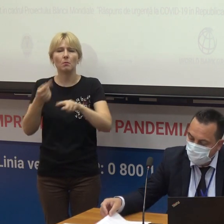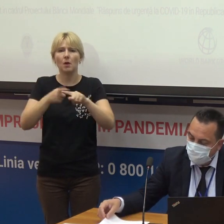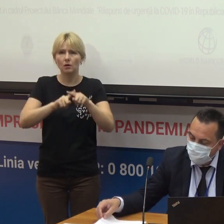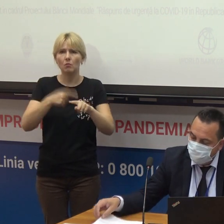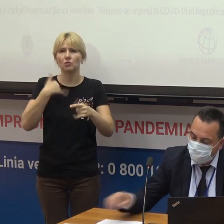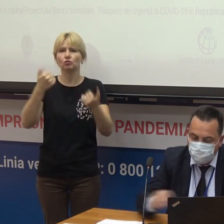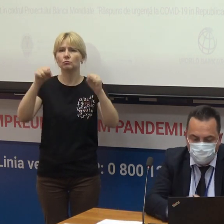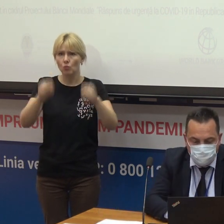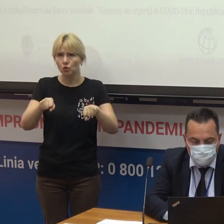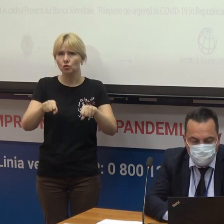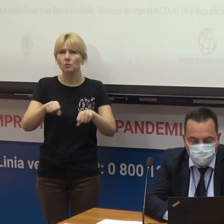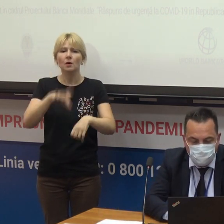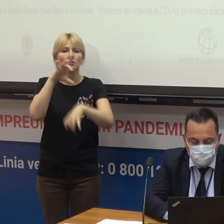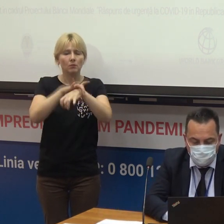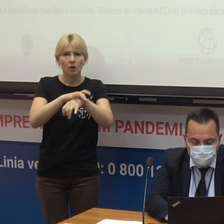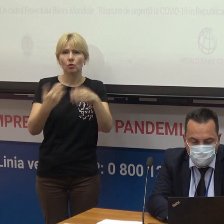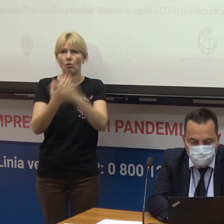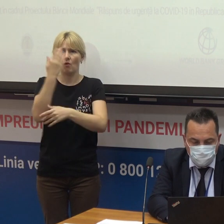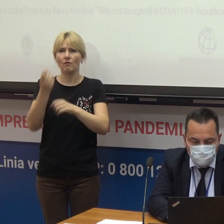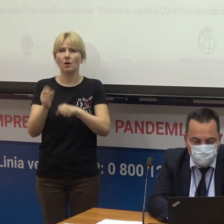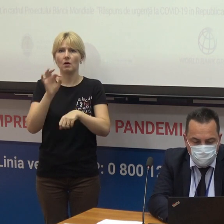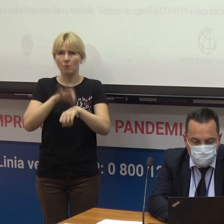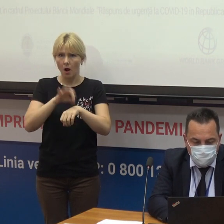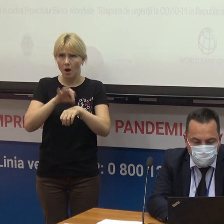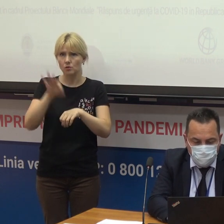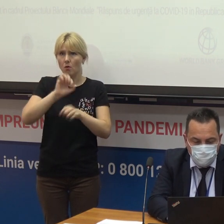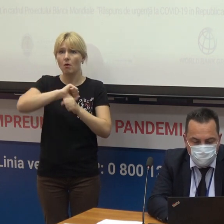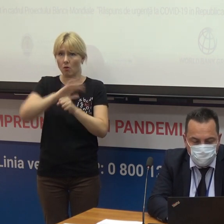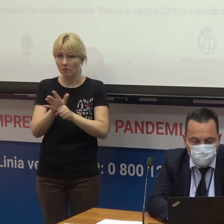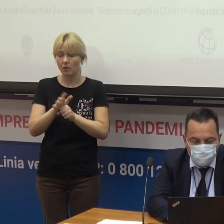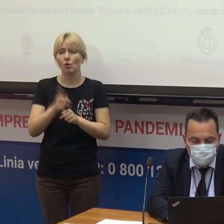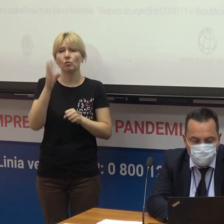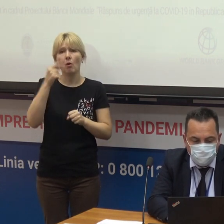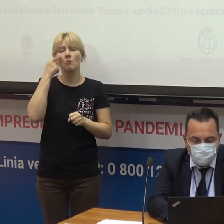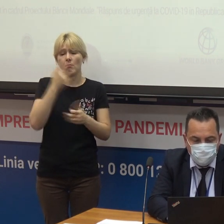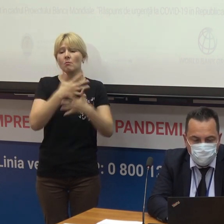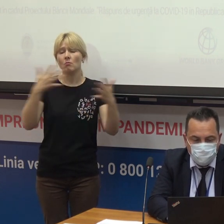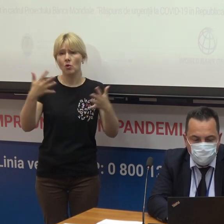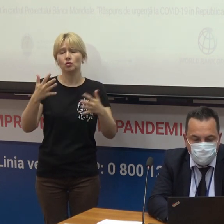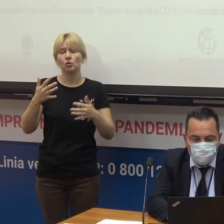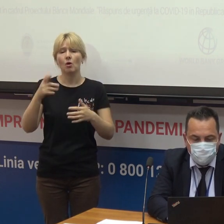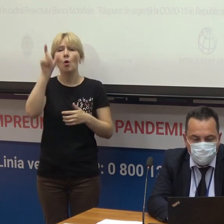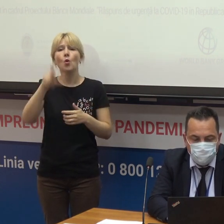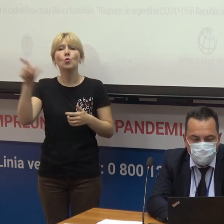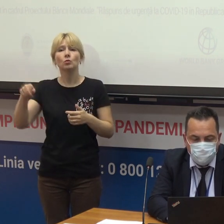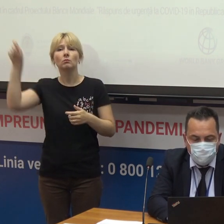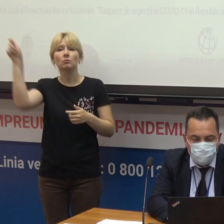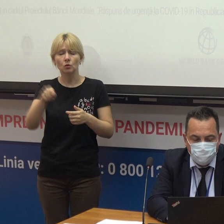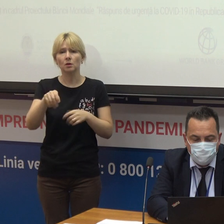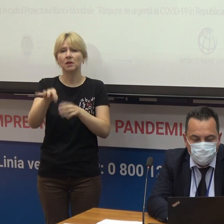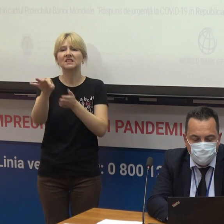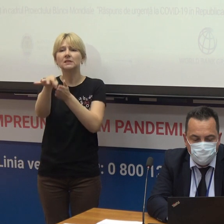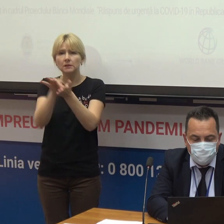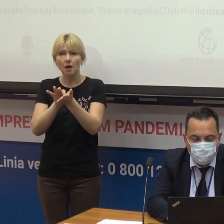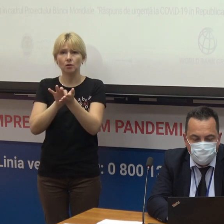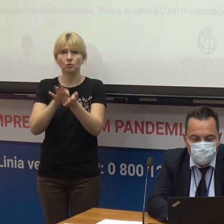sub control a noilor infectări. Practic, majoritatea cazurilor de import au fost identificate la persoanele